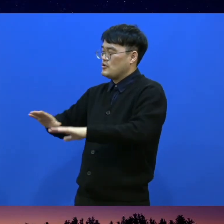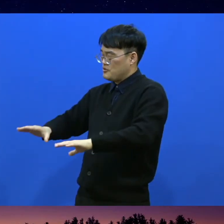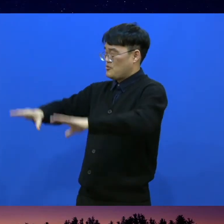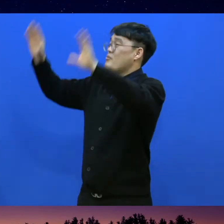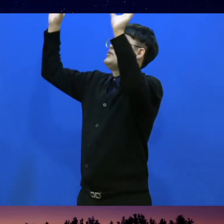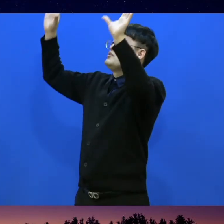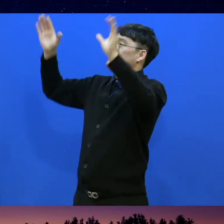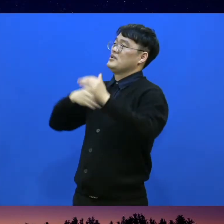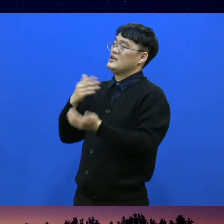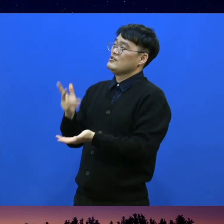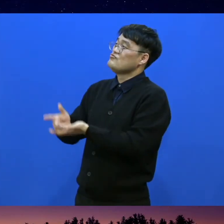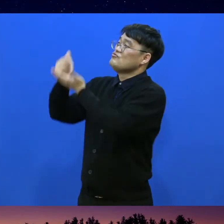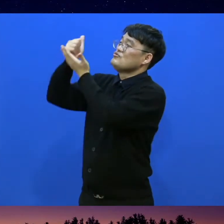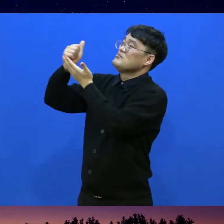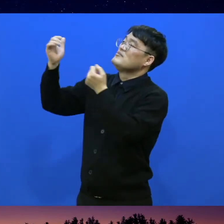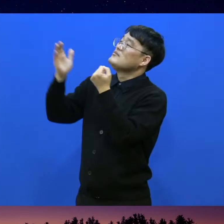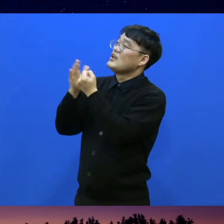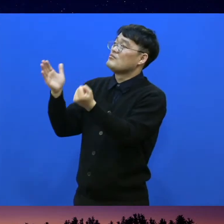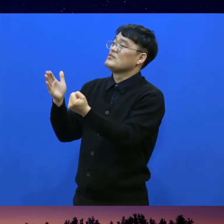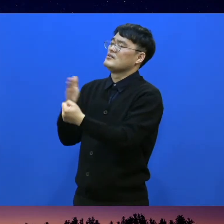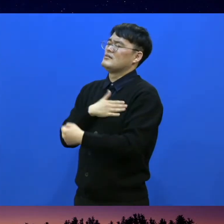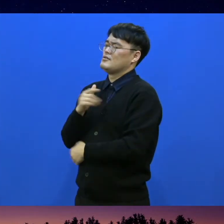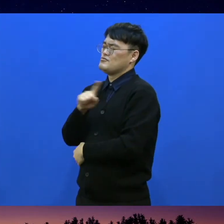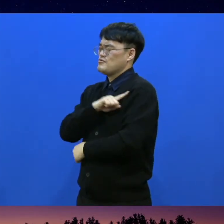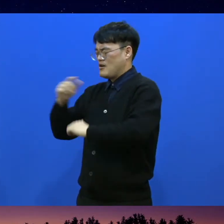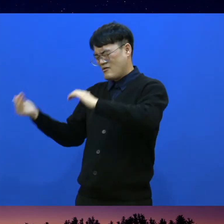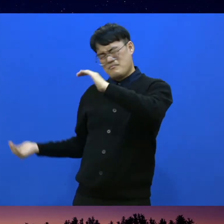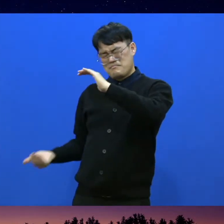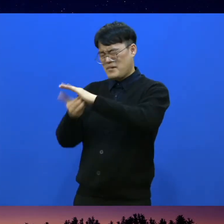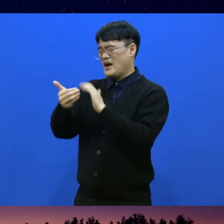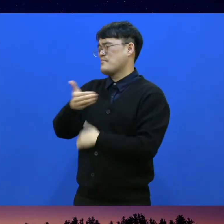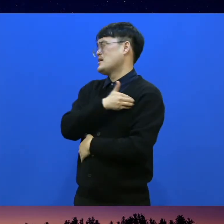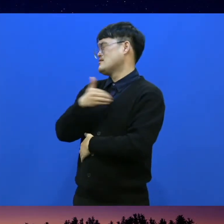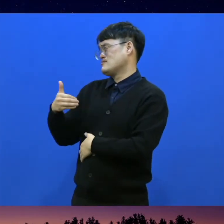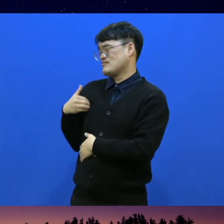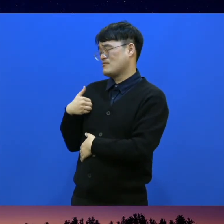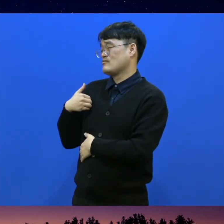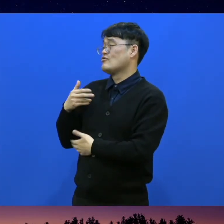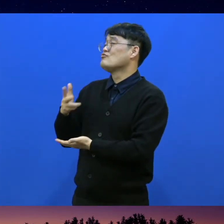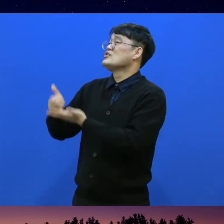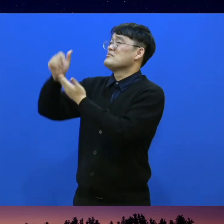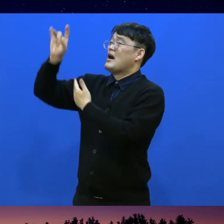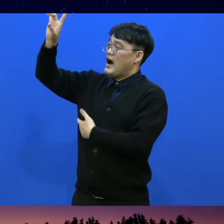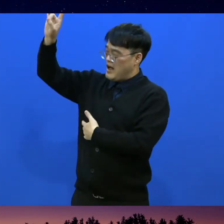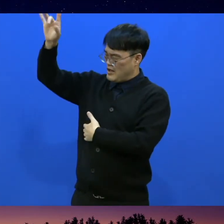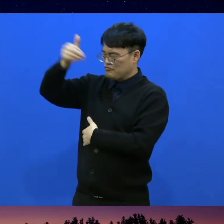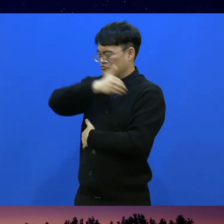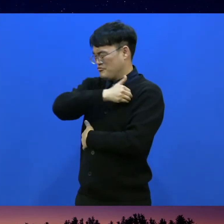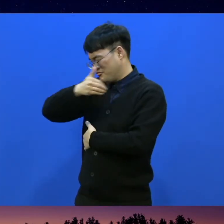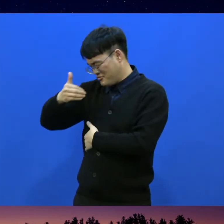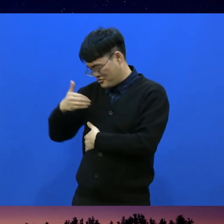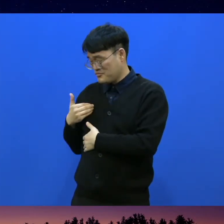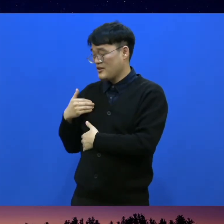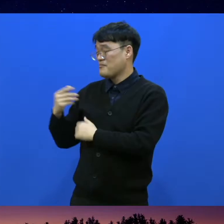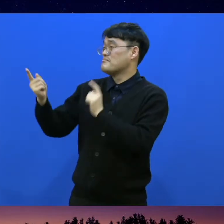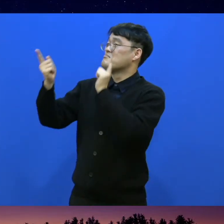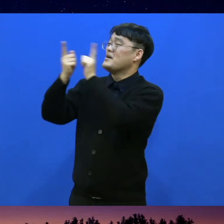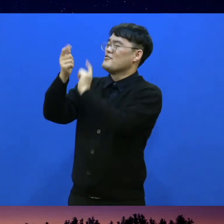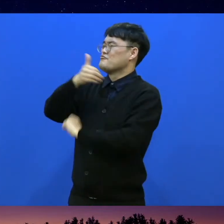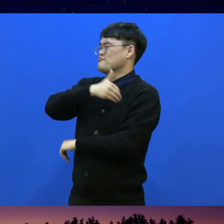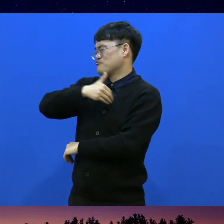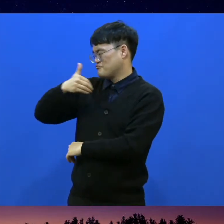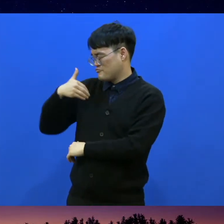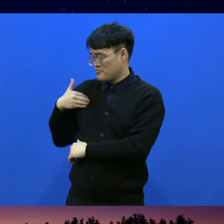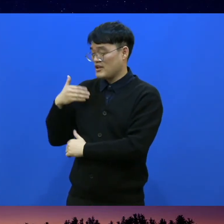나는 주님으로 인하여 최상의 만족의 상태에 도달했습니다. 그 이유는 당신 때문입니다. 그 하나님의